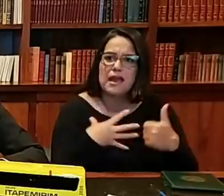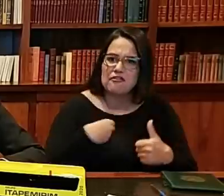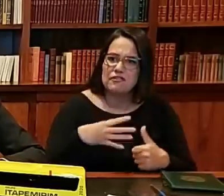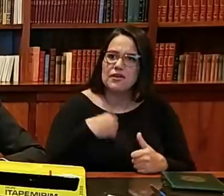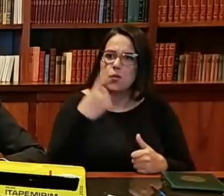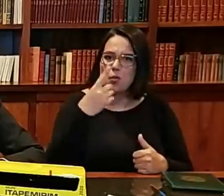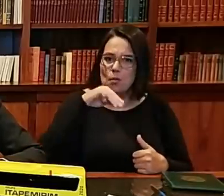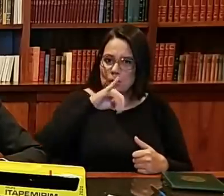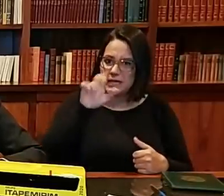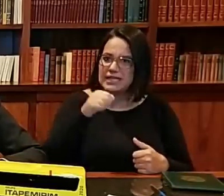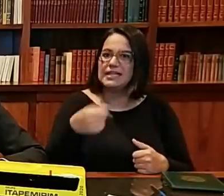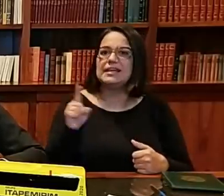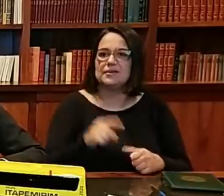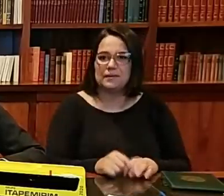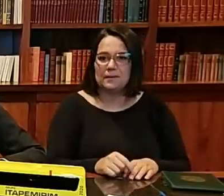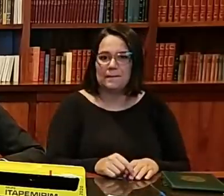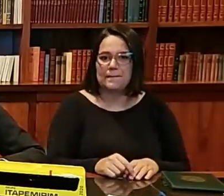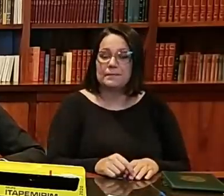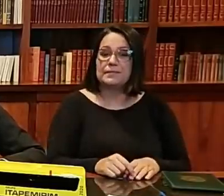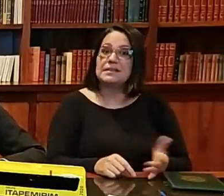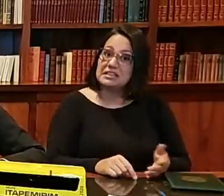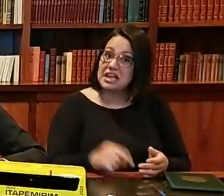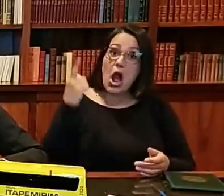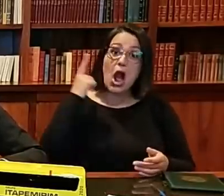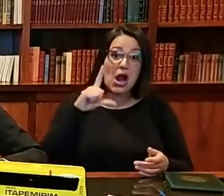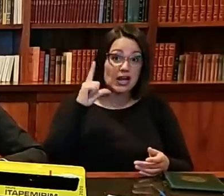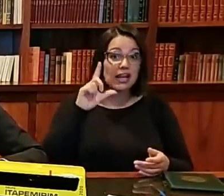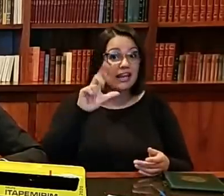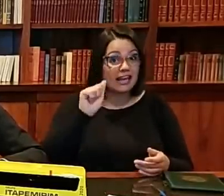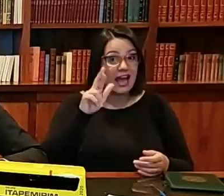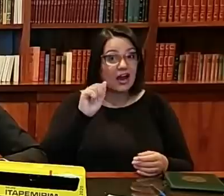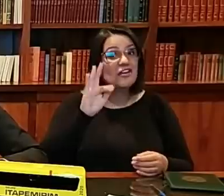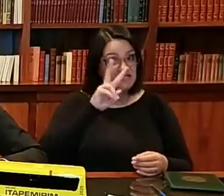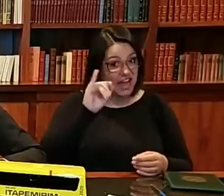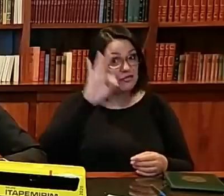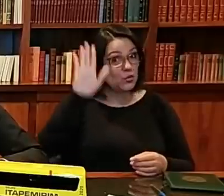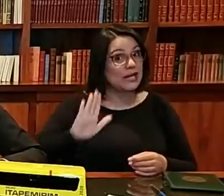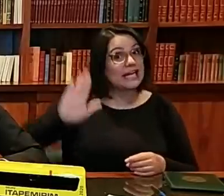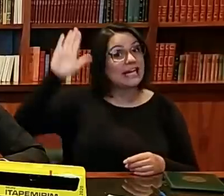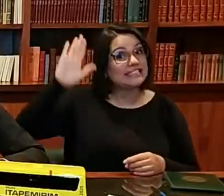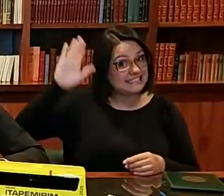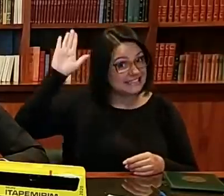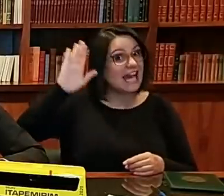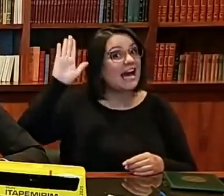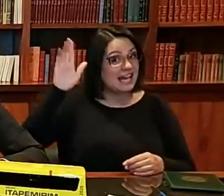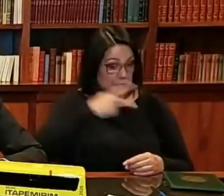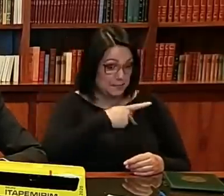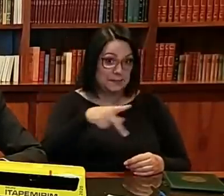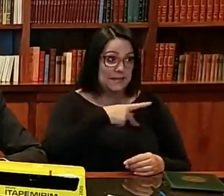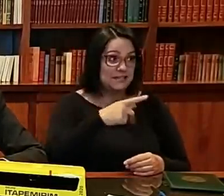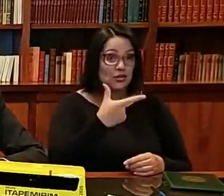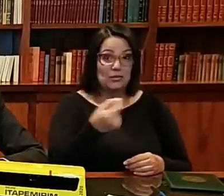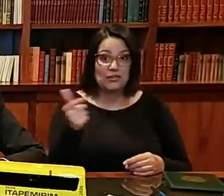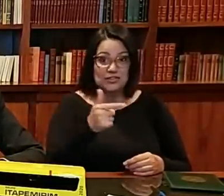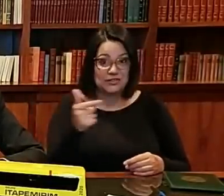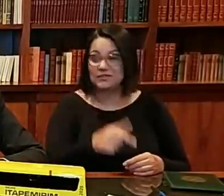Vê aí. 1 milhão. Bateu 1 milhão? Tá, Laura é fortíssima candidata para 2022, hein, não? É. Fortíssima candidata. Laura,